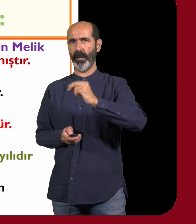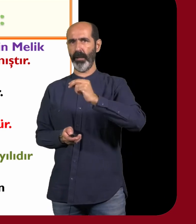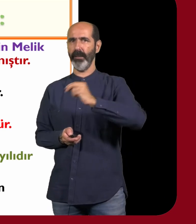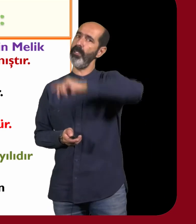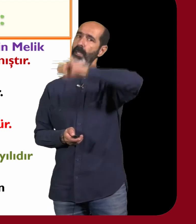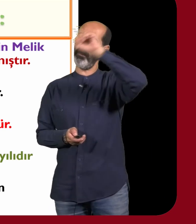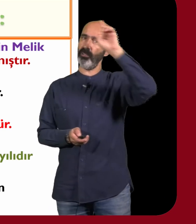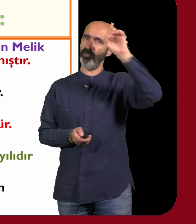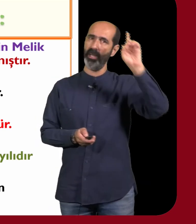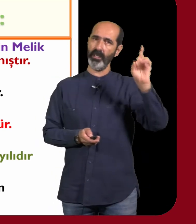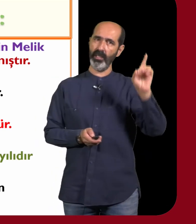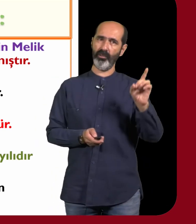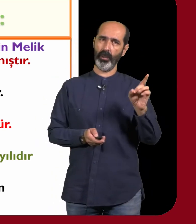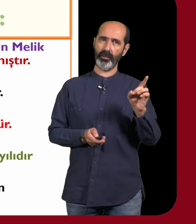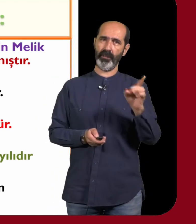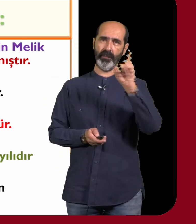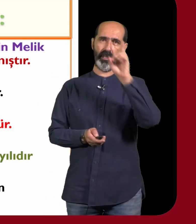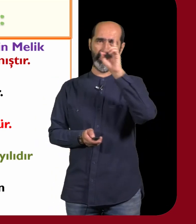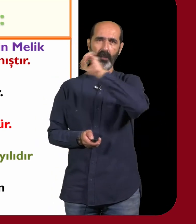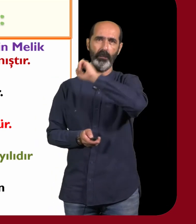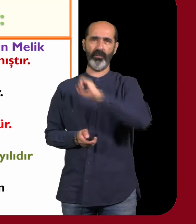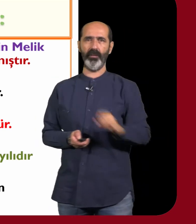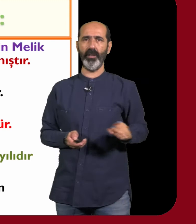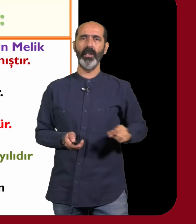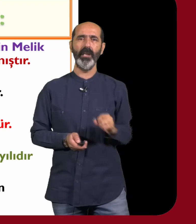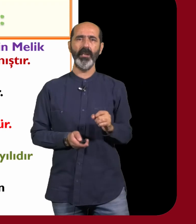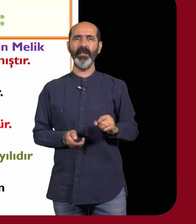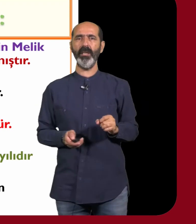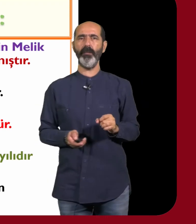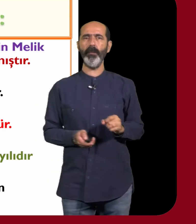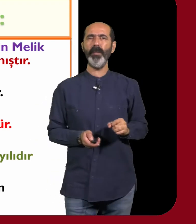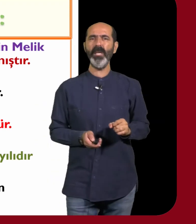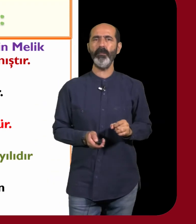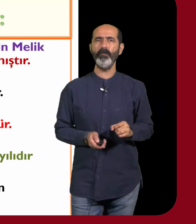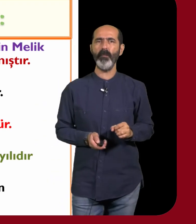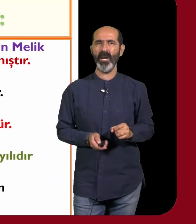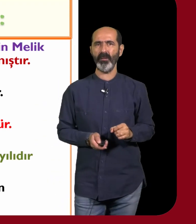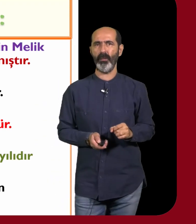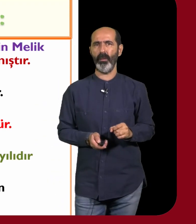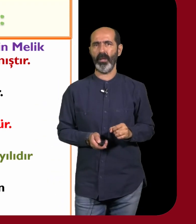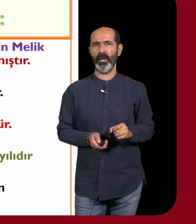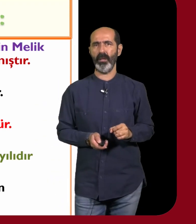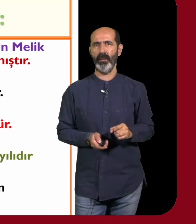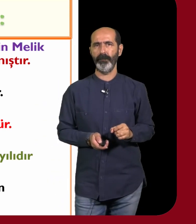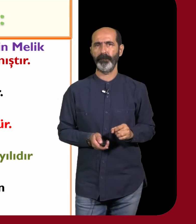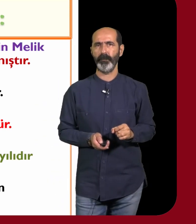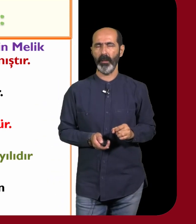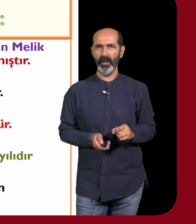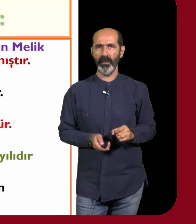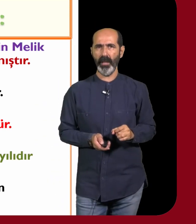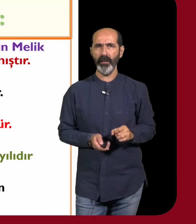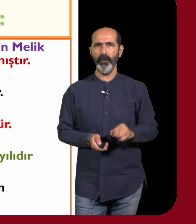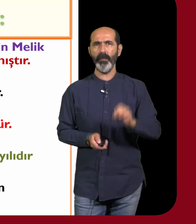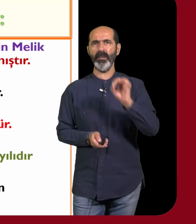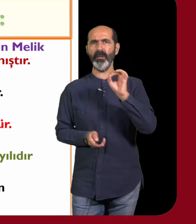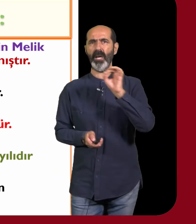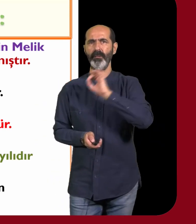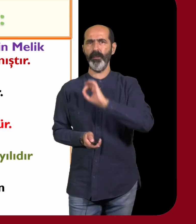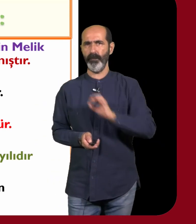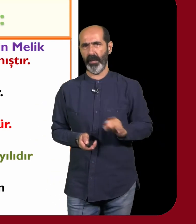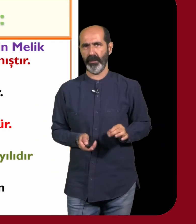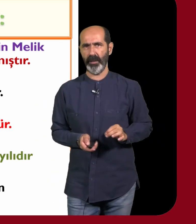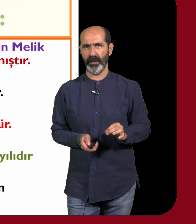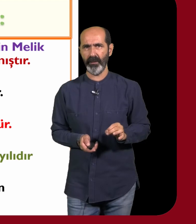esasına göre yine Başlangıç noktasında yılbaşısı 21mart olarak bilinen